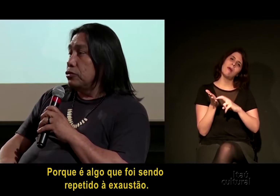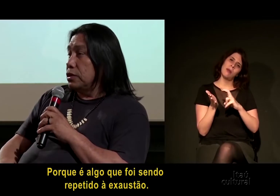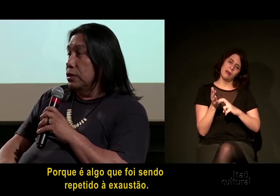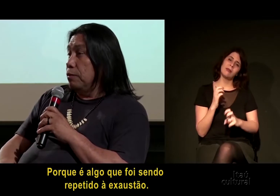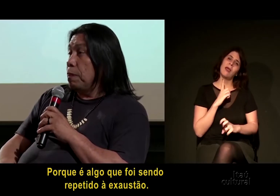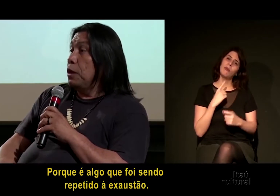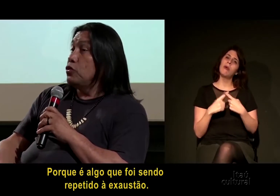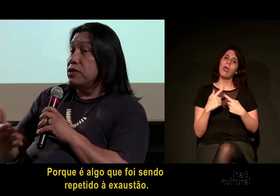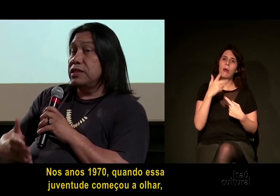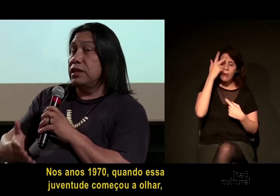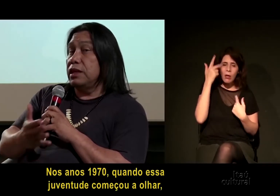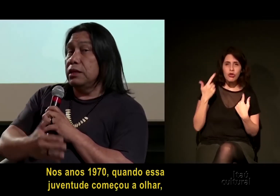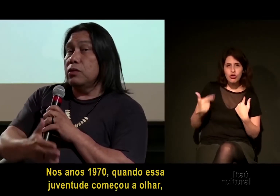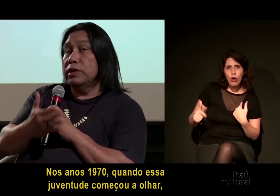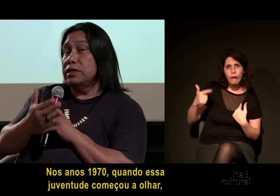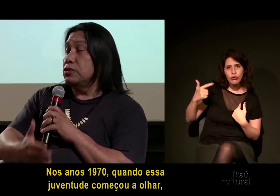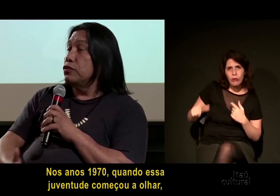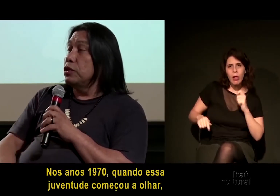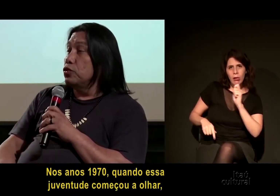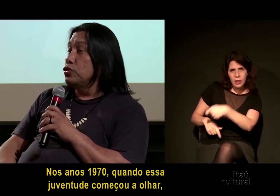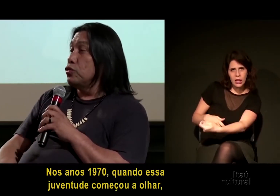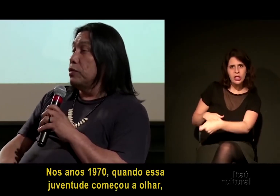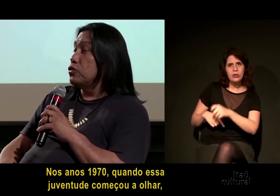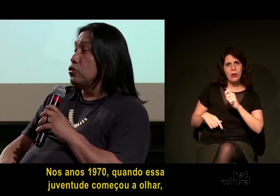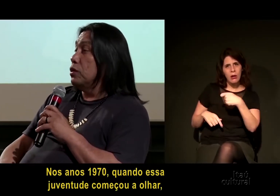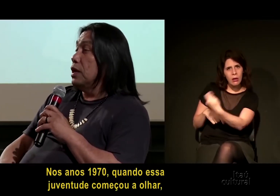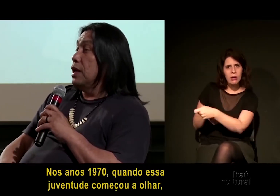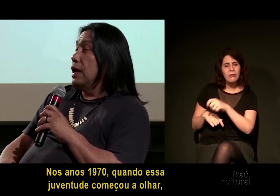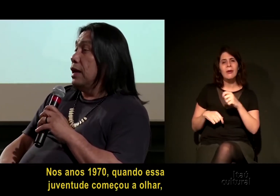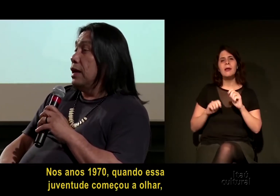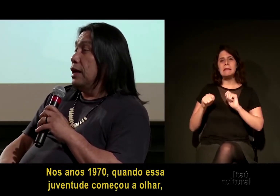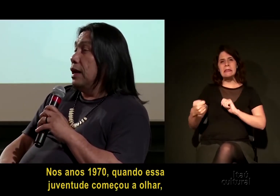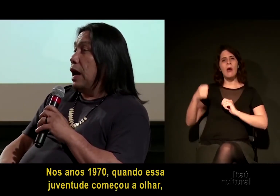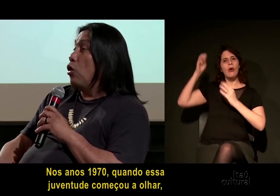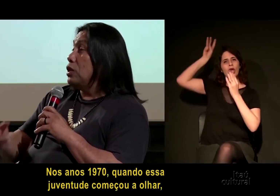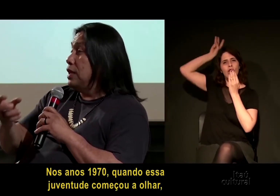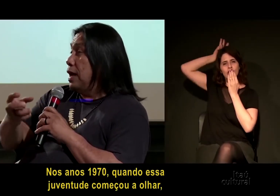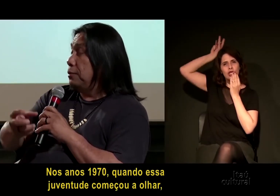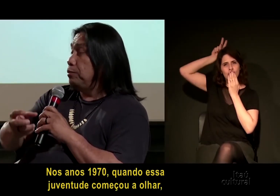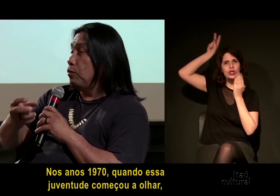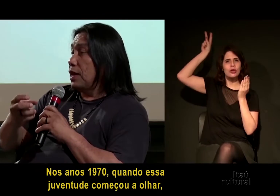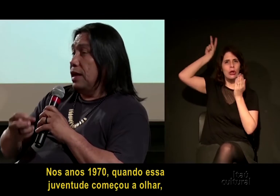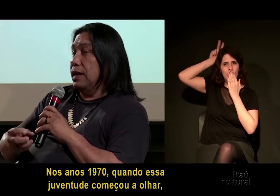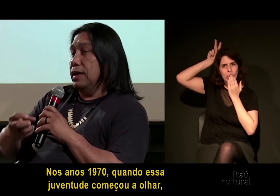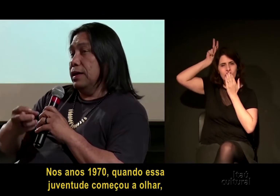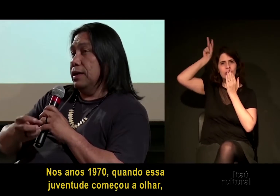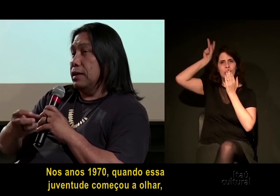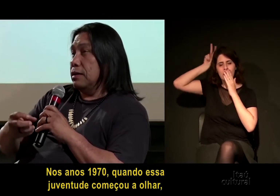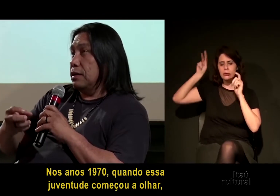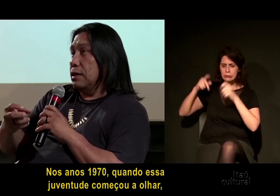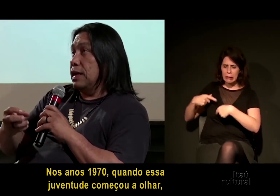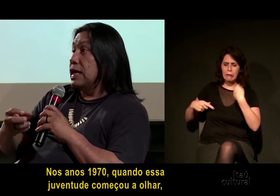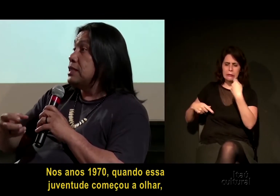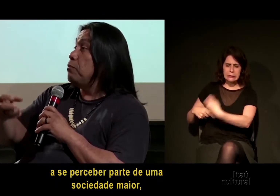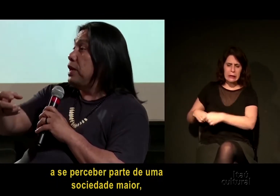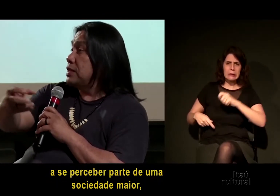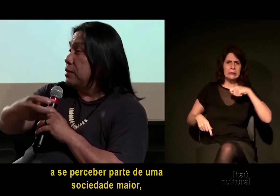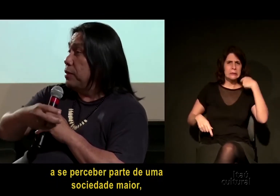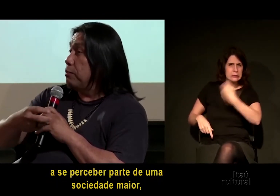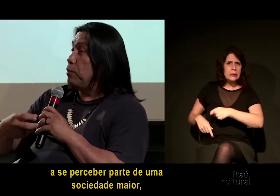exaustão. Nos anos 70, quando essa juventude começou a olhar, a se perceber